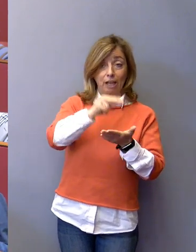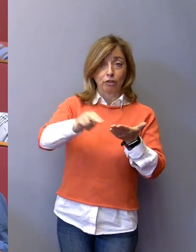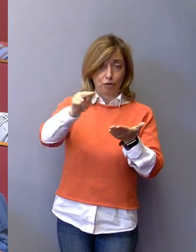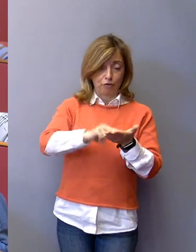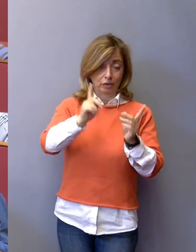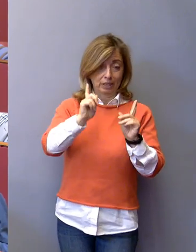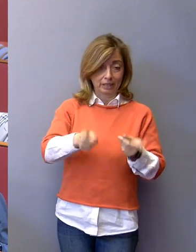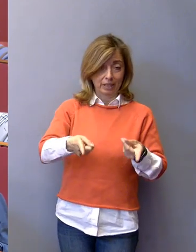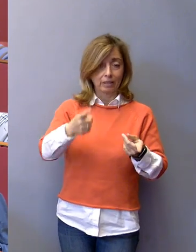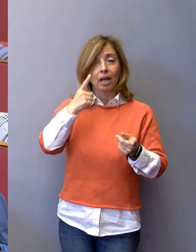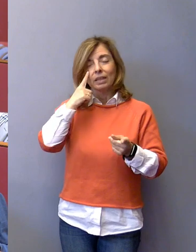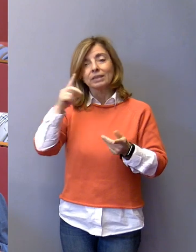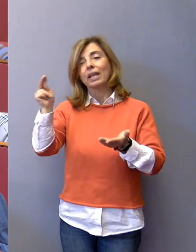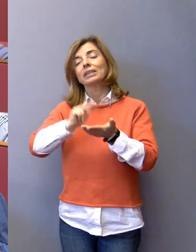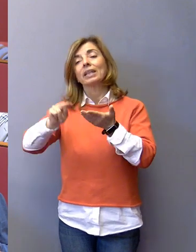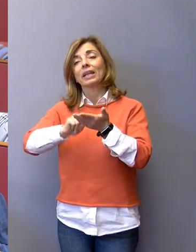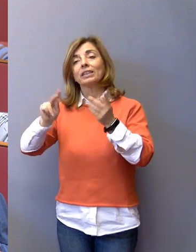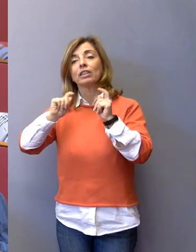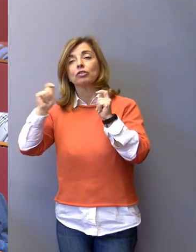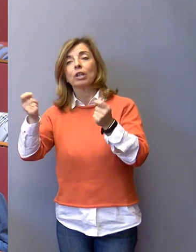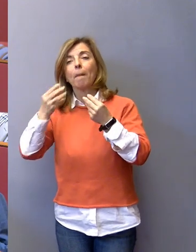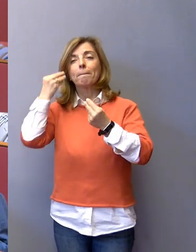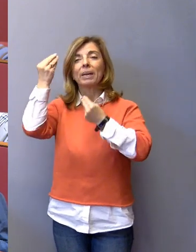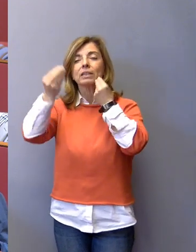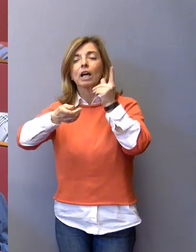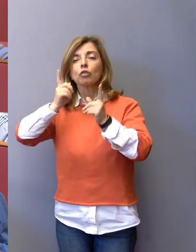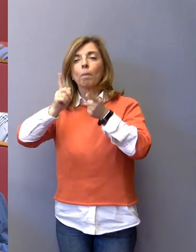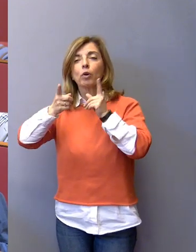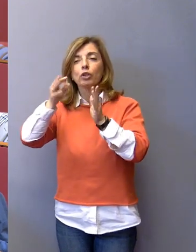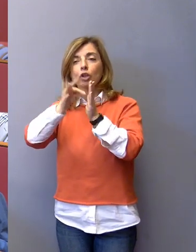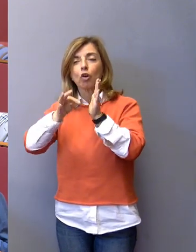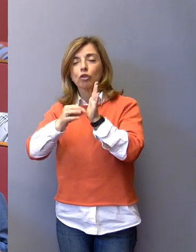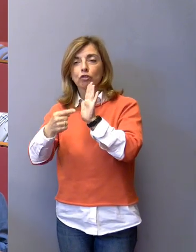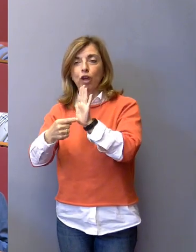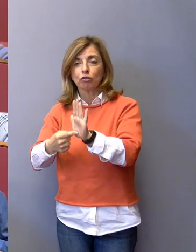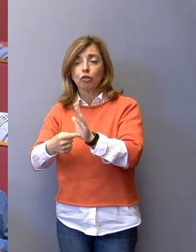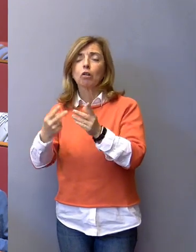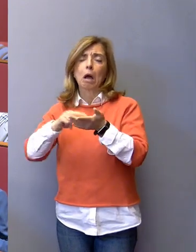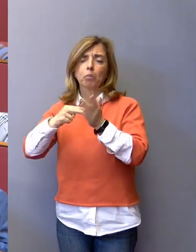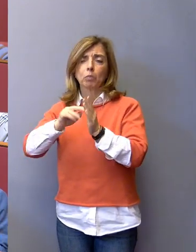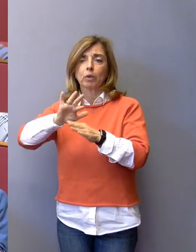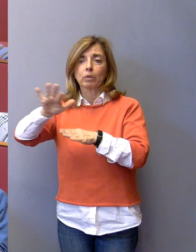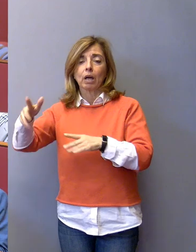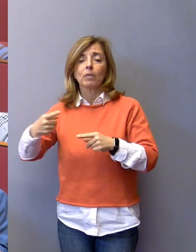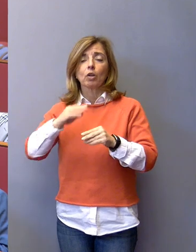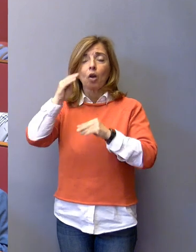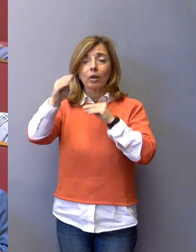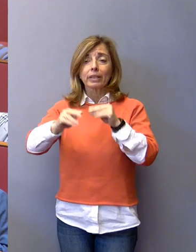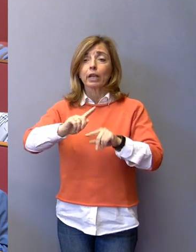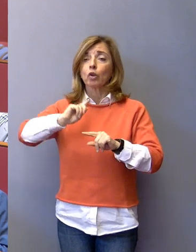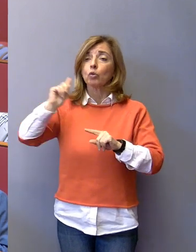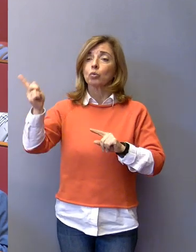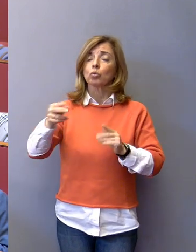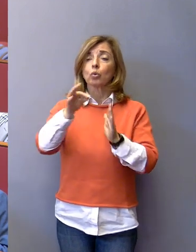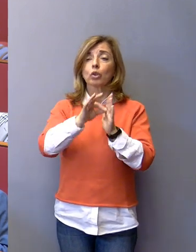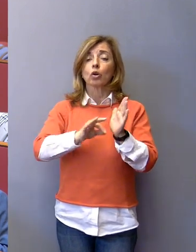maturando opinioni politiche su gli Oreo ogni giorno presentati questo è un altro problema pertanto chiedo che vengano Messi al voto tutti gli ordini del giorno del Partito